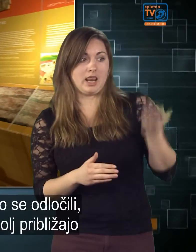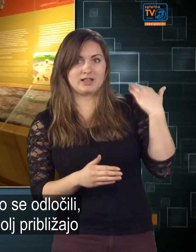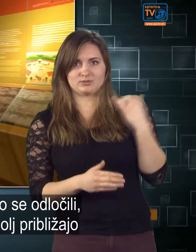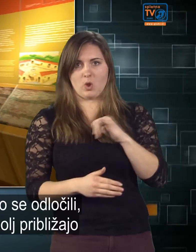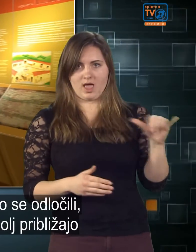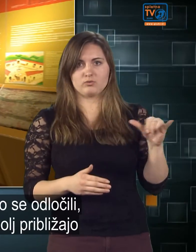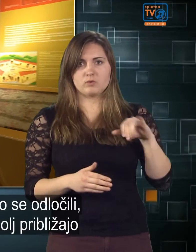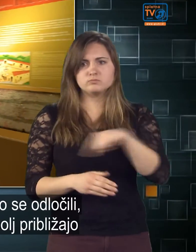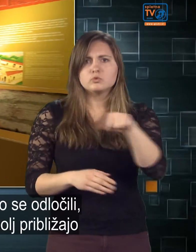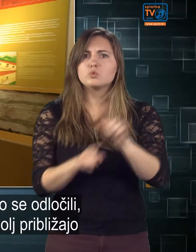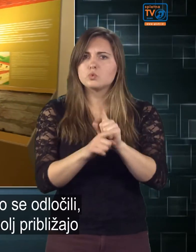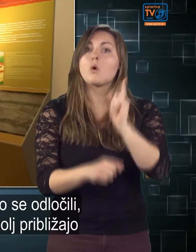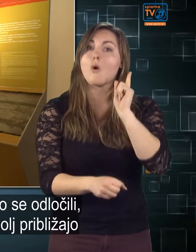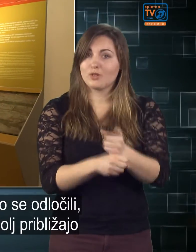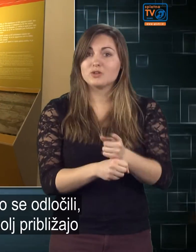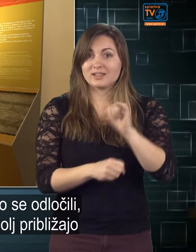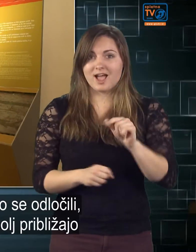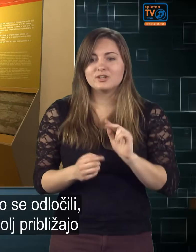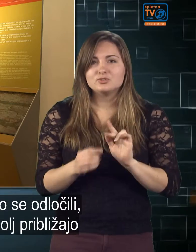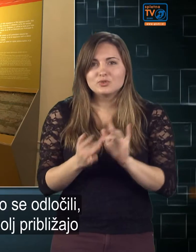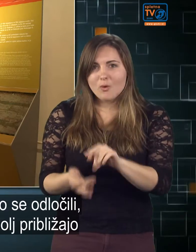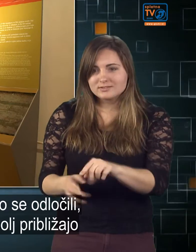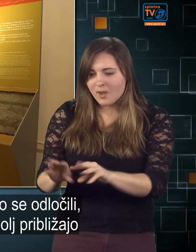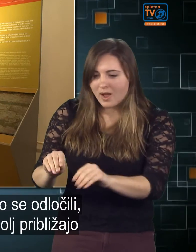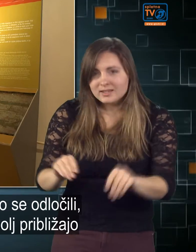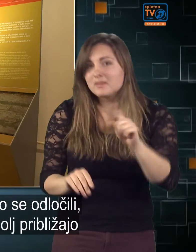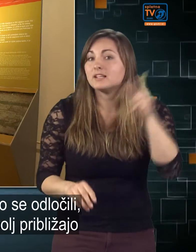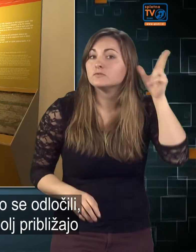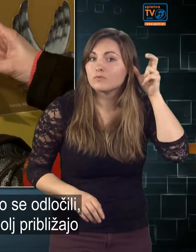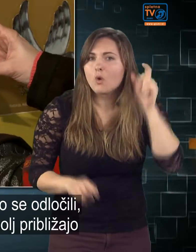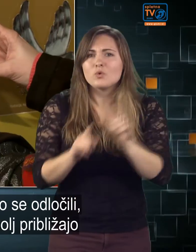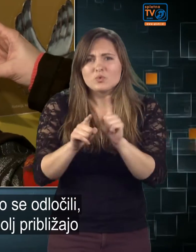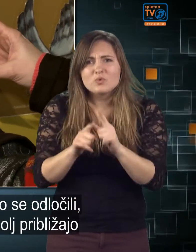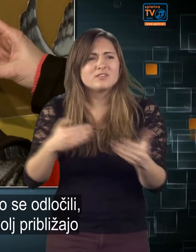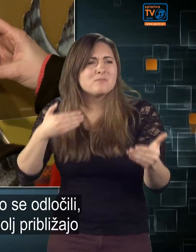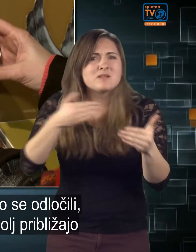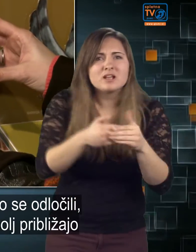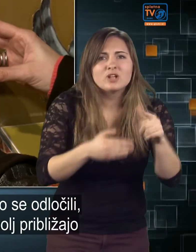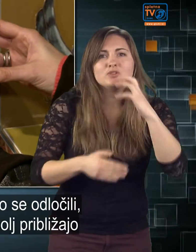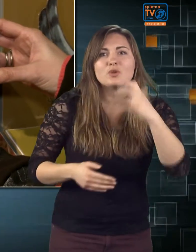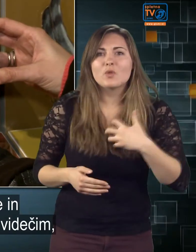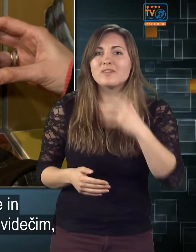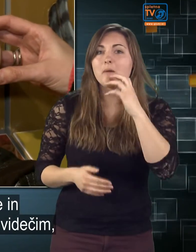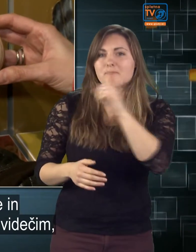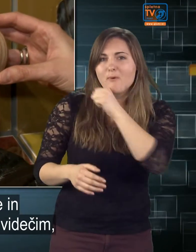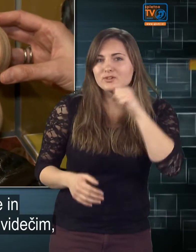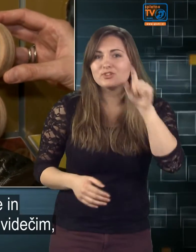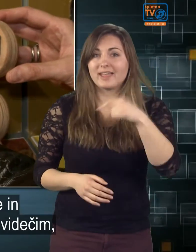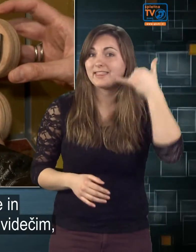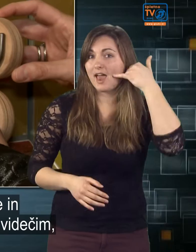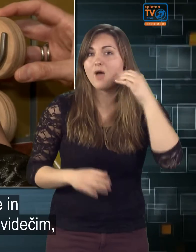Konec lanskega leta pa so se odločili, da skozi otip in zvok še bolj približajo zgodovino pošte